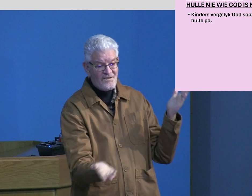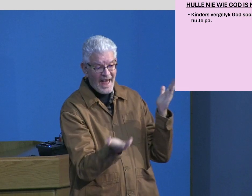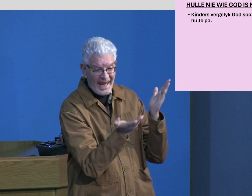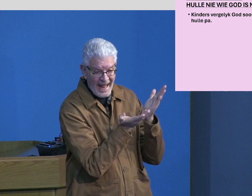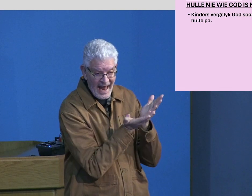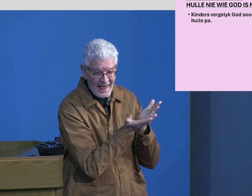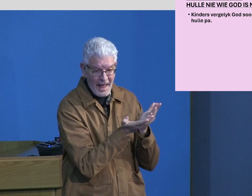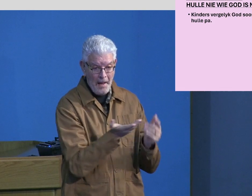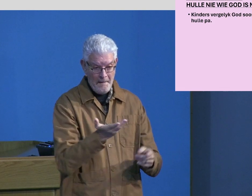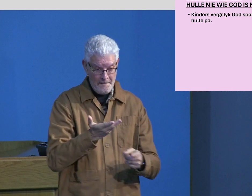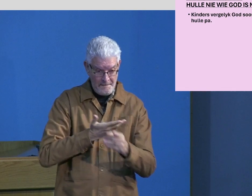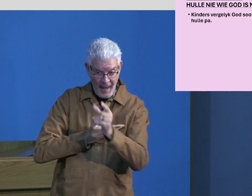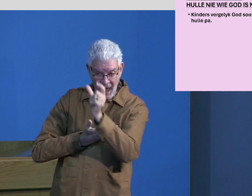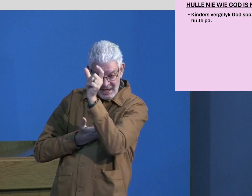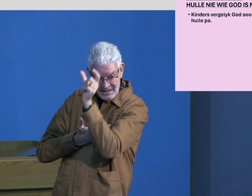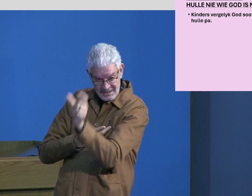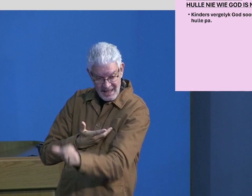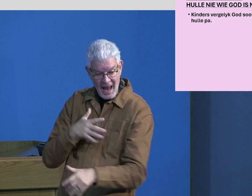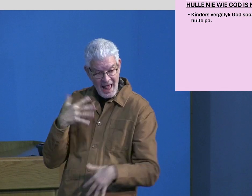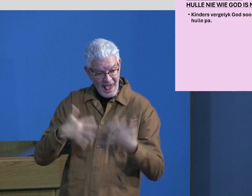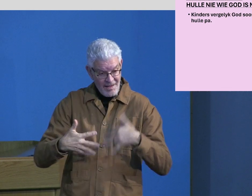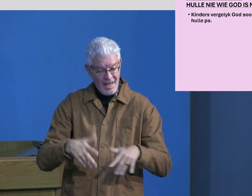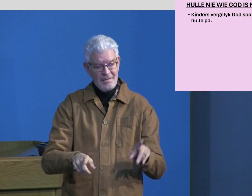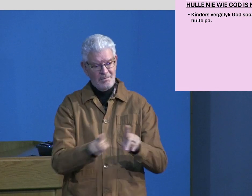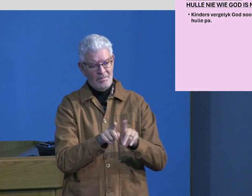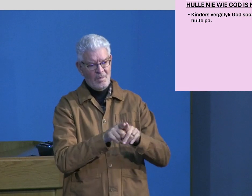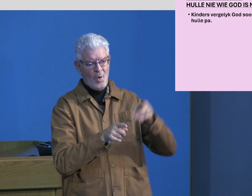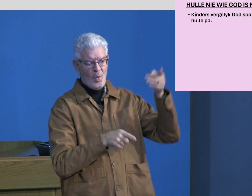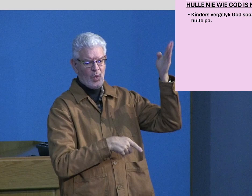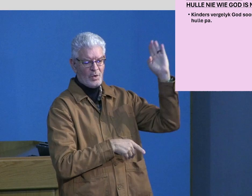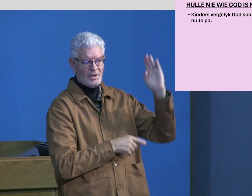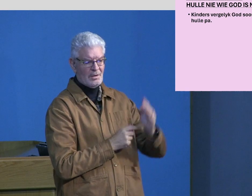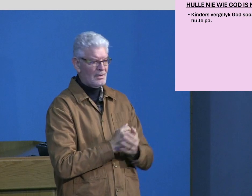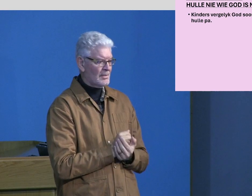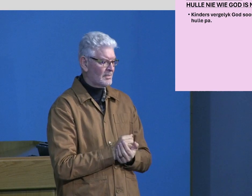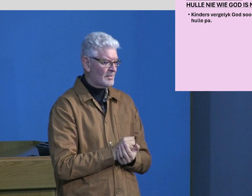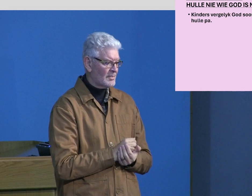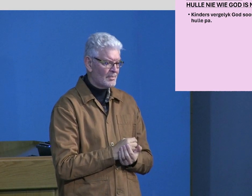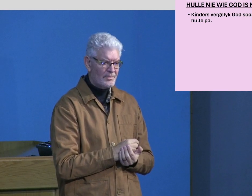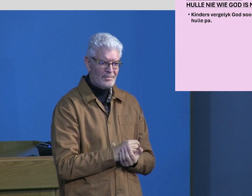Daar is dit weer geskryf, kinders vergelyk God soos hulle pa.